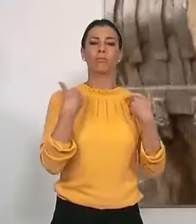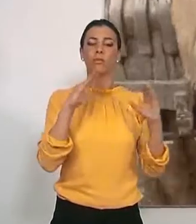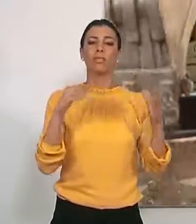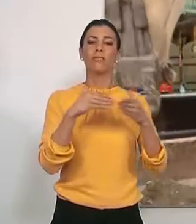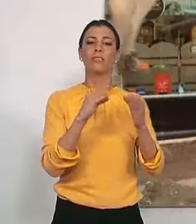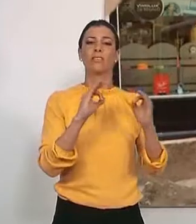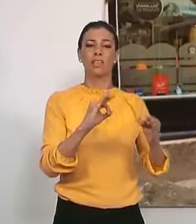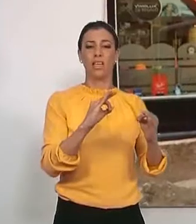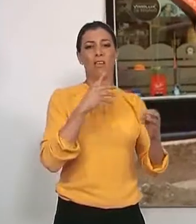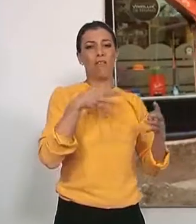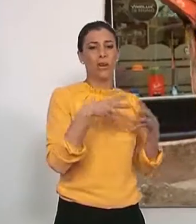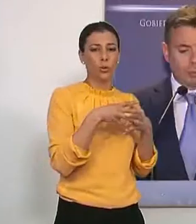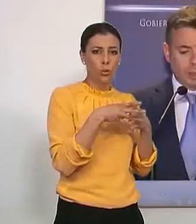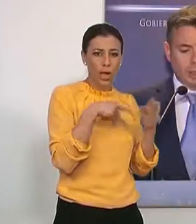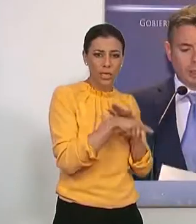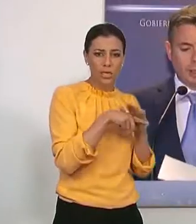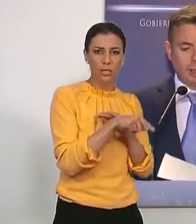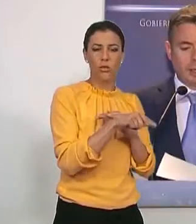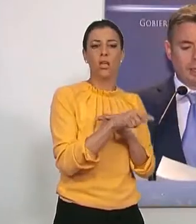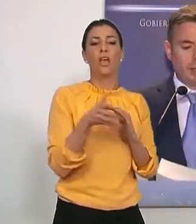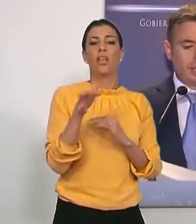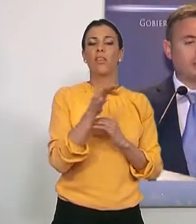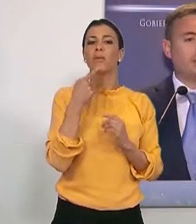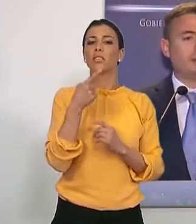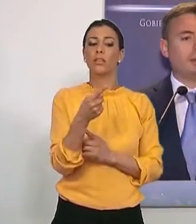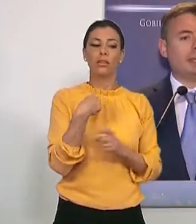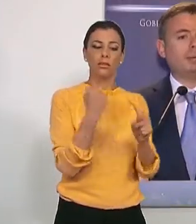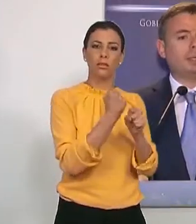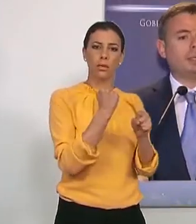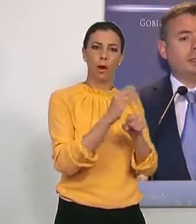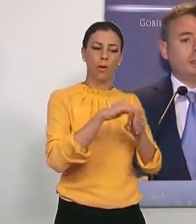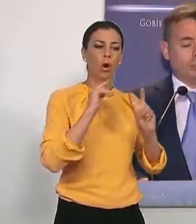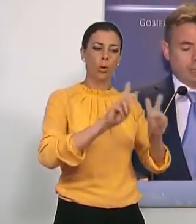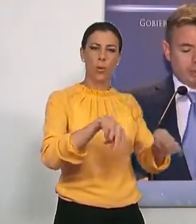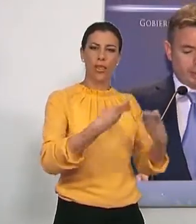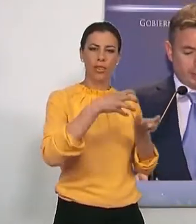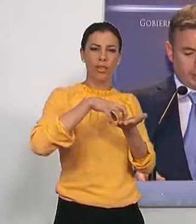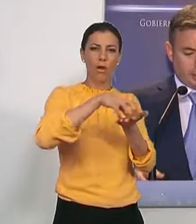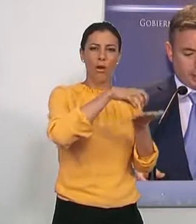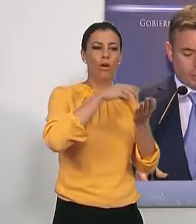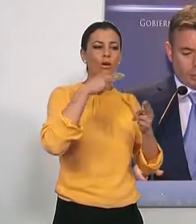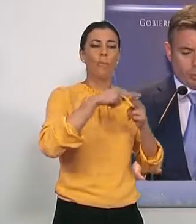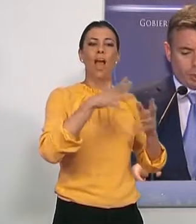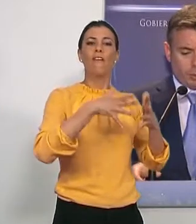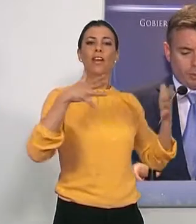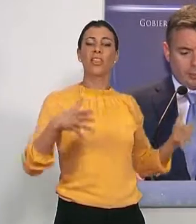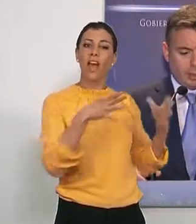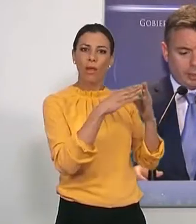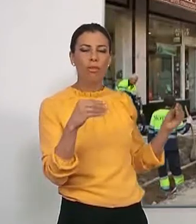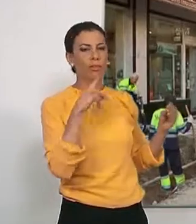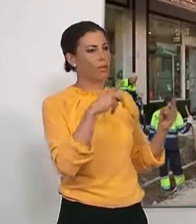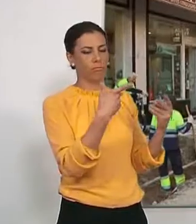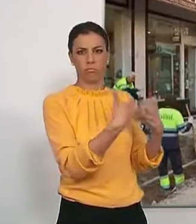el corporativo de gestión de infraestructuras quien ha subrayado que la labor de reurbanización de la avenida de andalucía